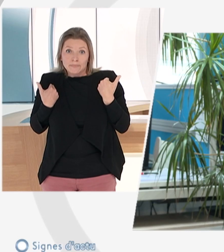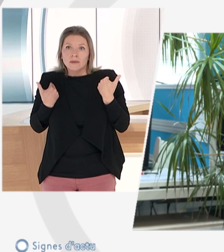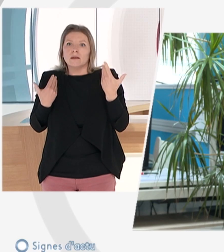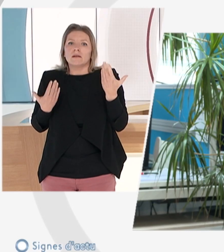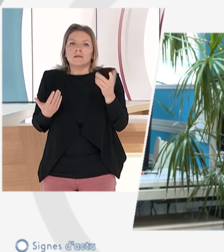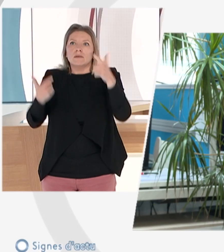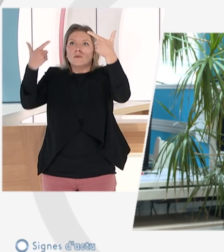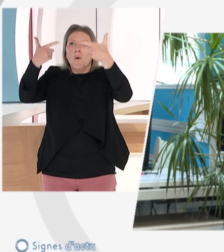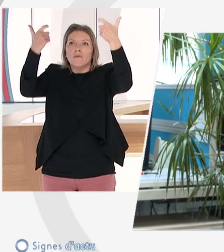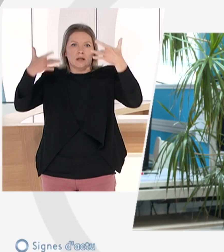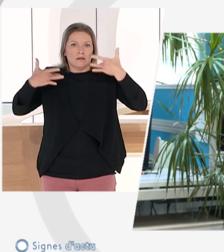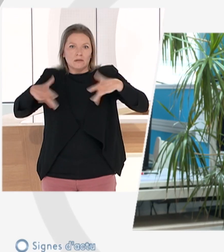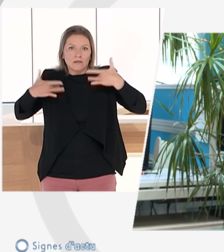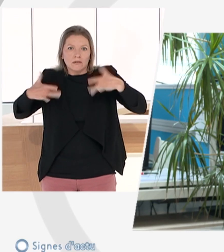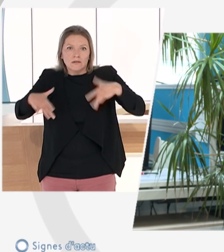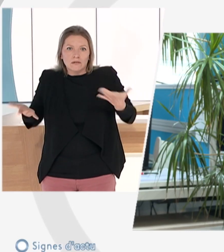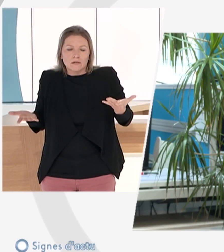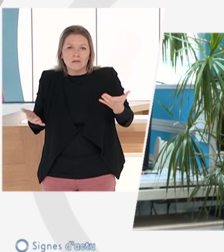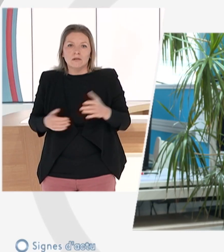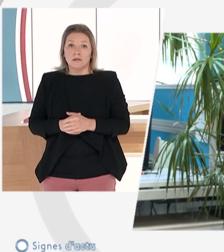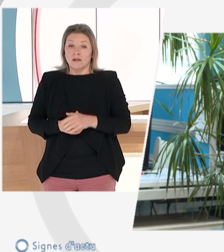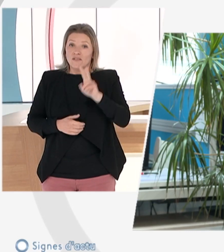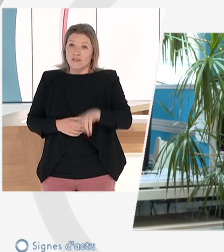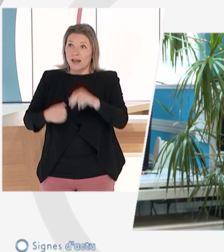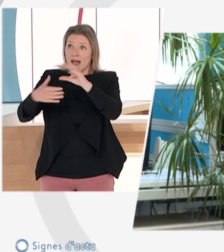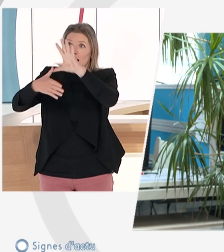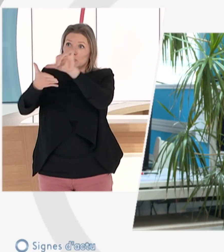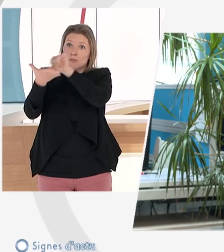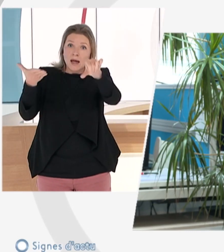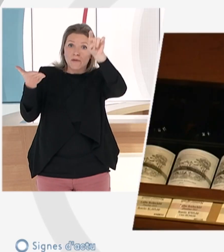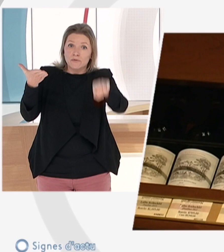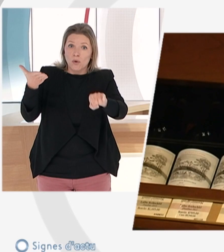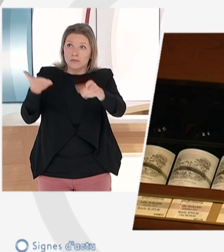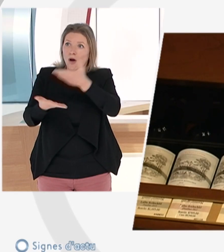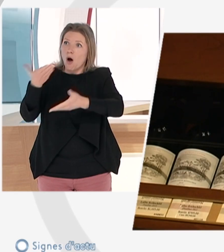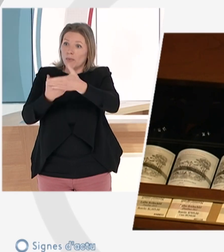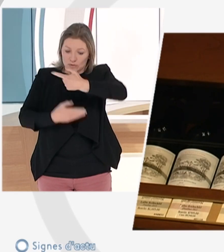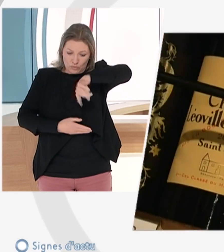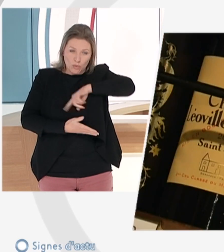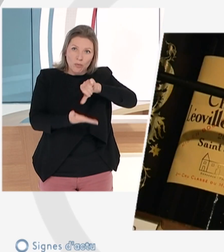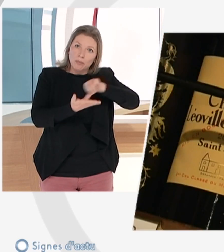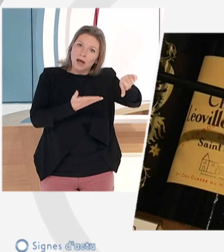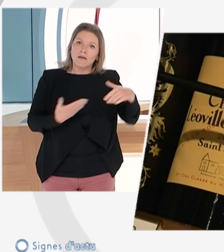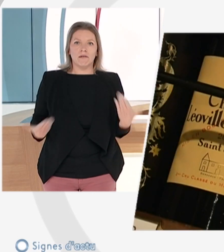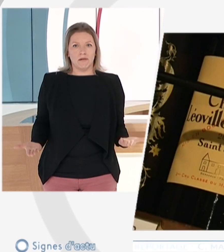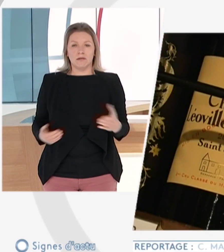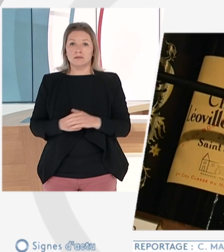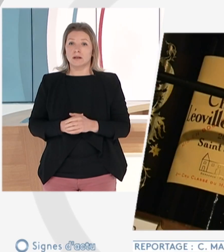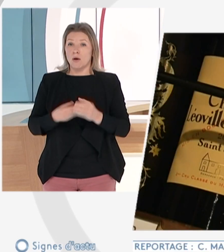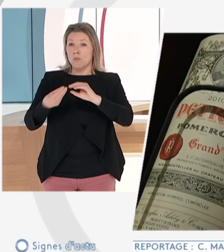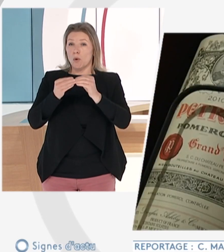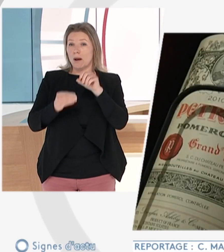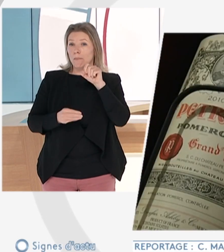dans un conflit qui ne nous concerne absolument pas. Nous payons l'amende d'Airbus à la place d'Airbus. Les vins de Bordeaux